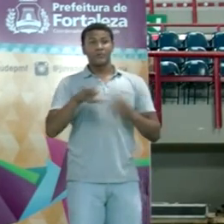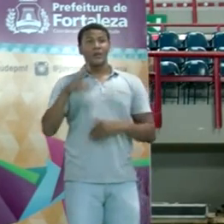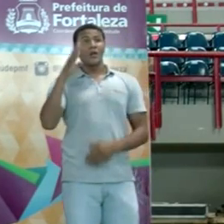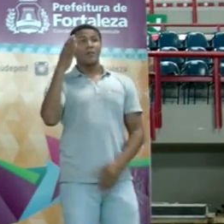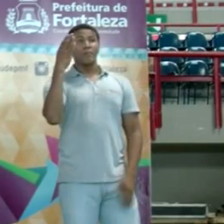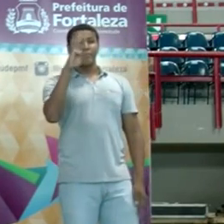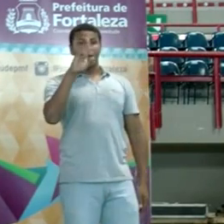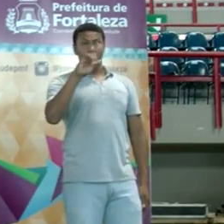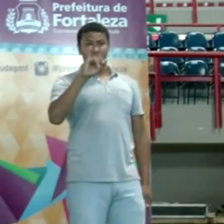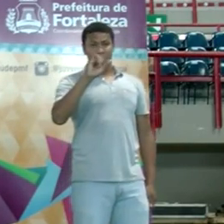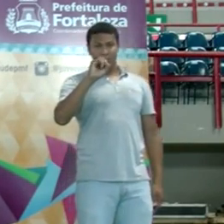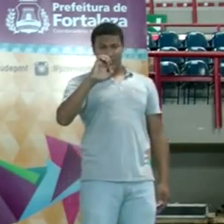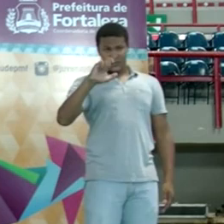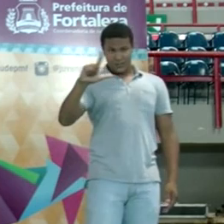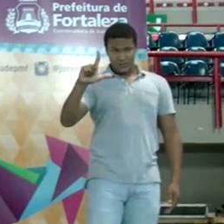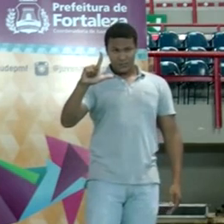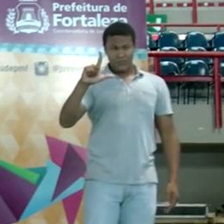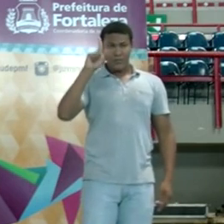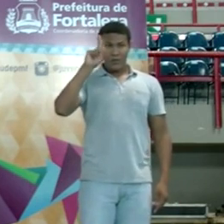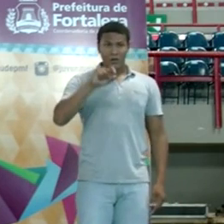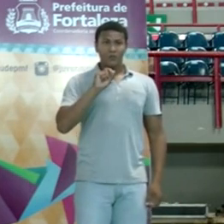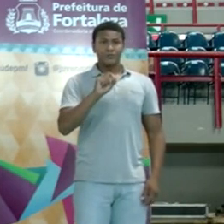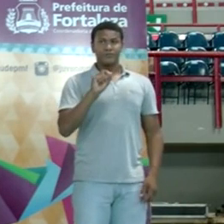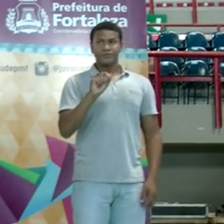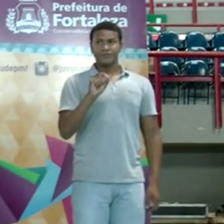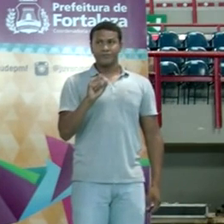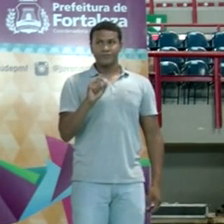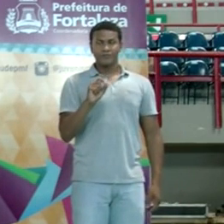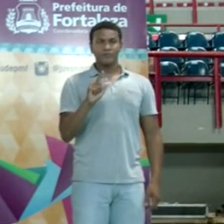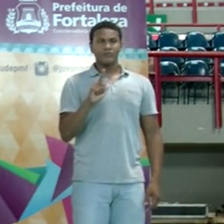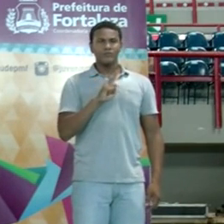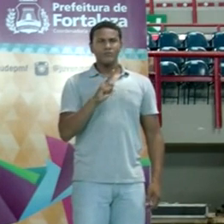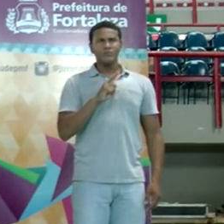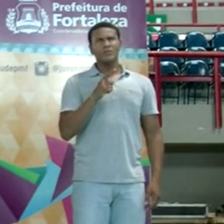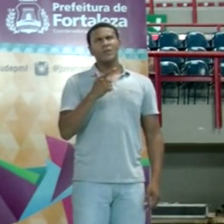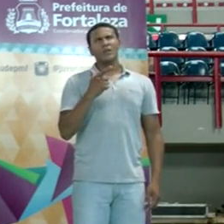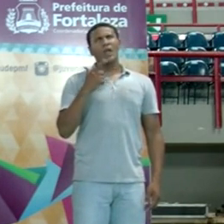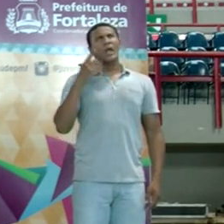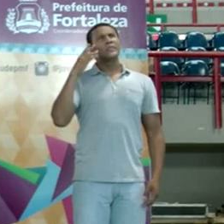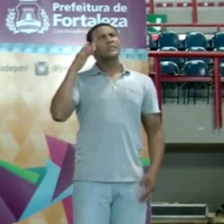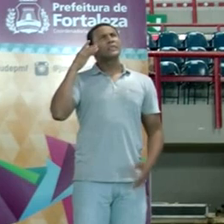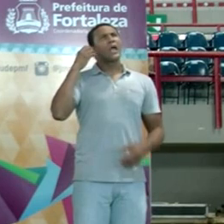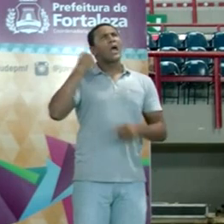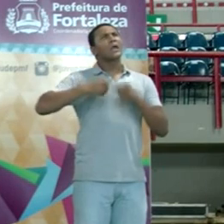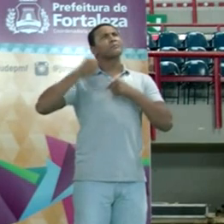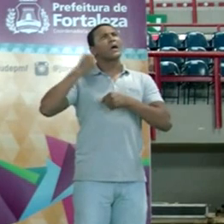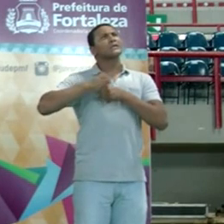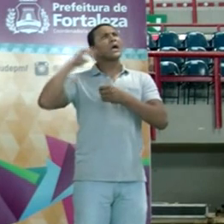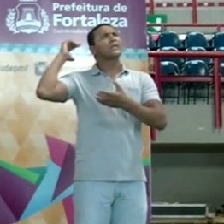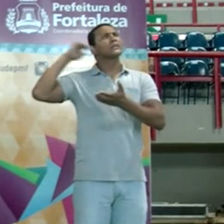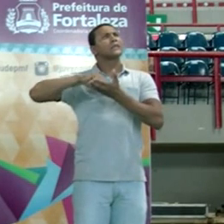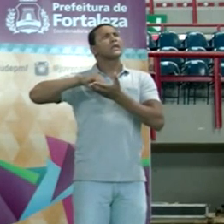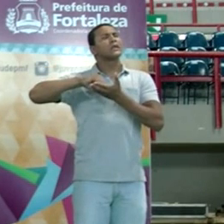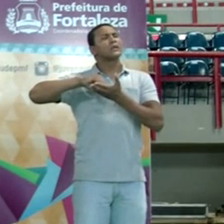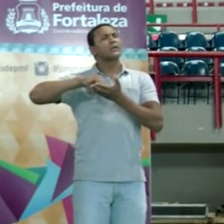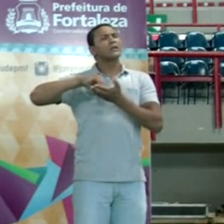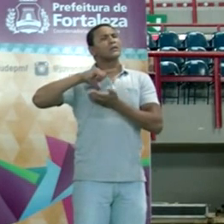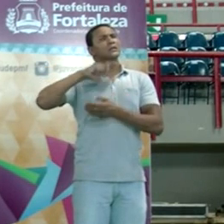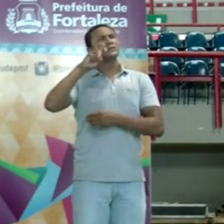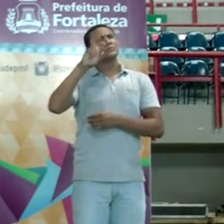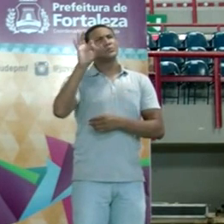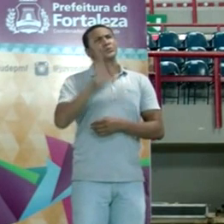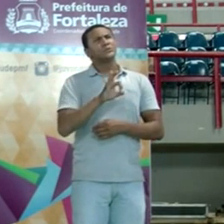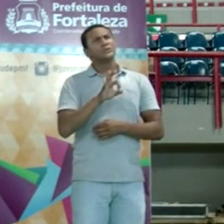biodiesel hoje, ele estava até 2014, ele estava em 5%